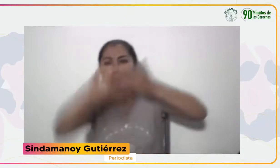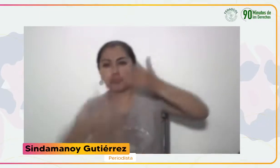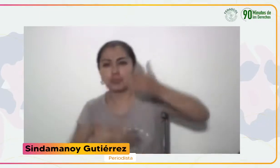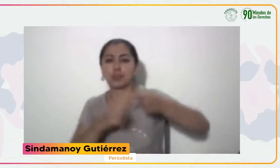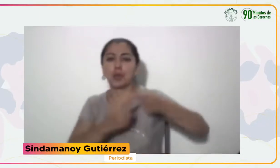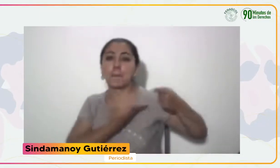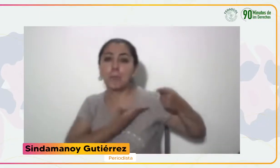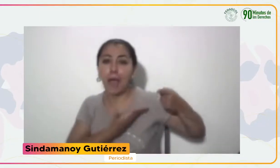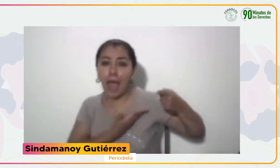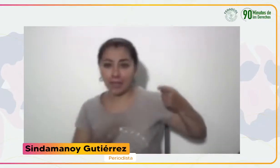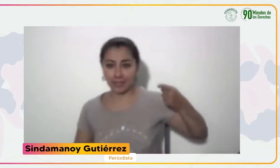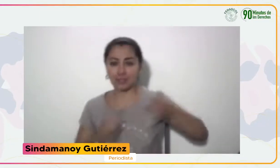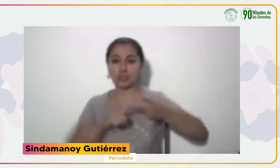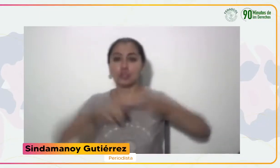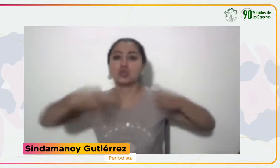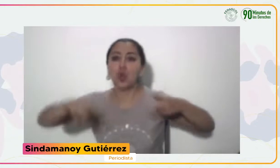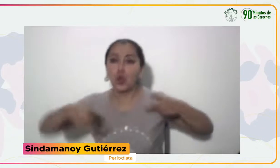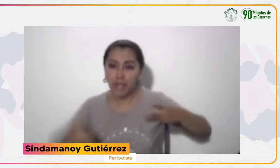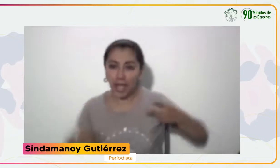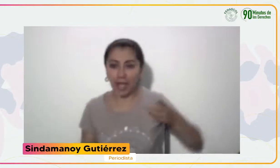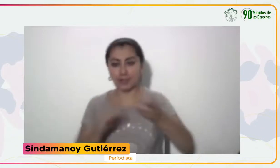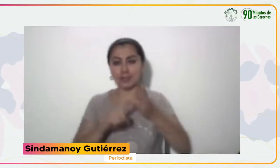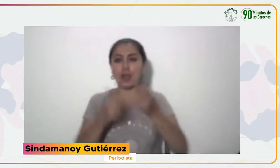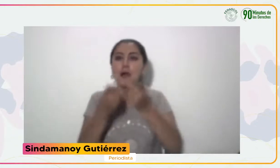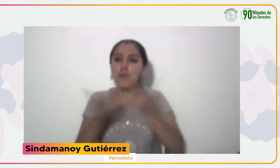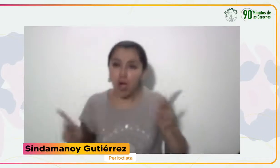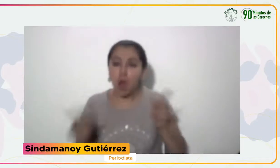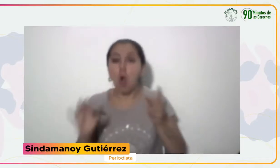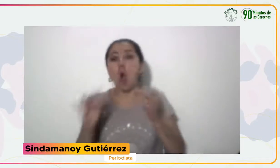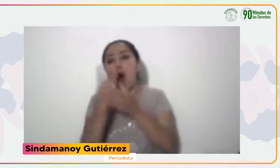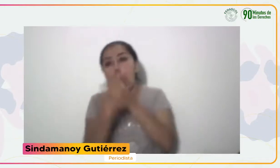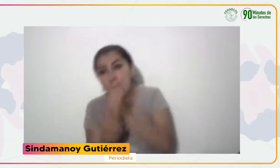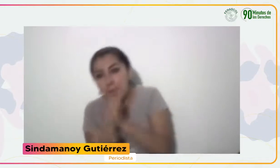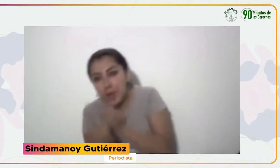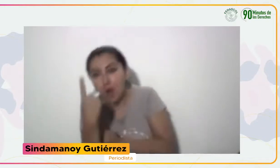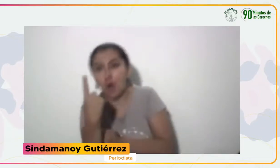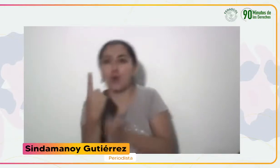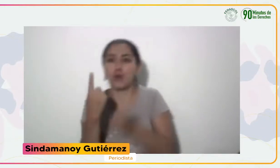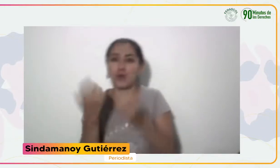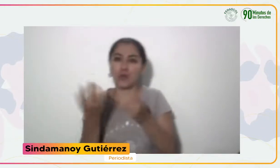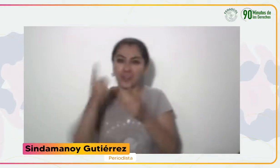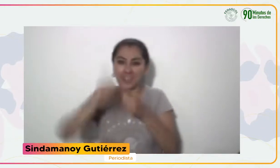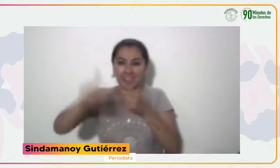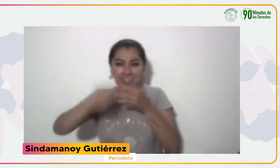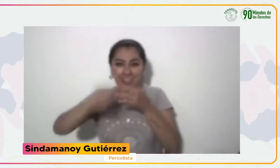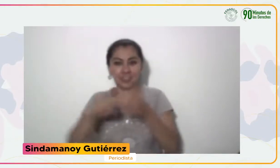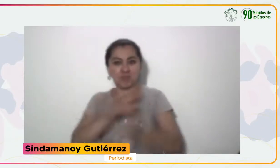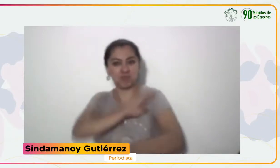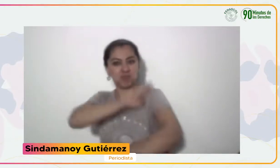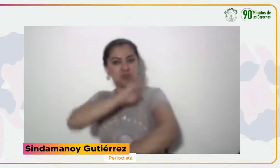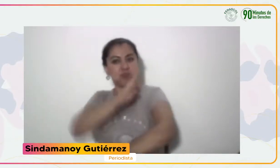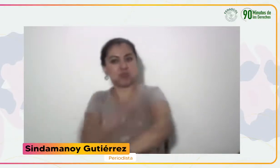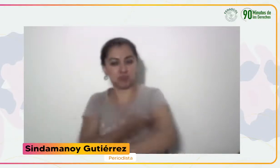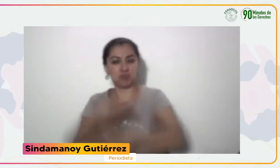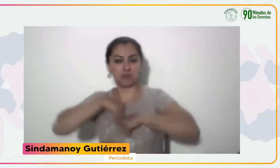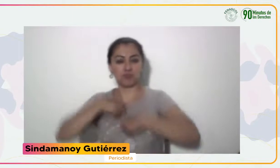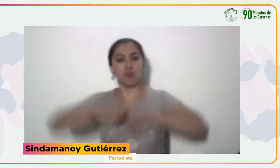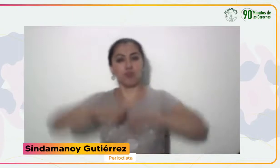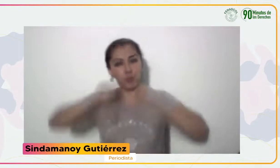vemos que las mujeres tienen esta capacidad, las mujeres son madres, las mujeres, no sé, son casadas, son divorciadas, etcétera,